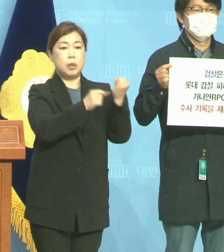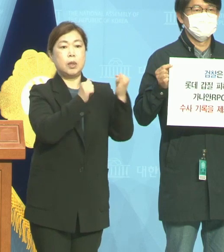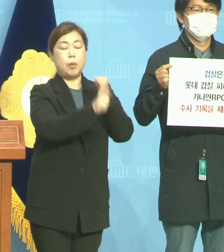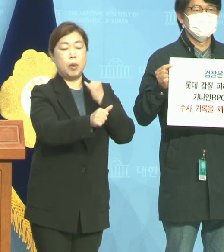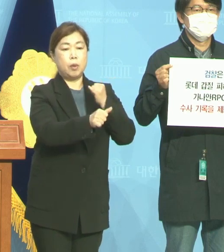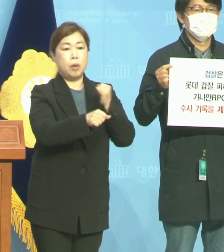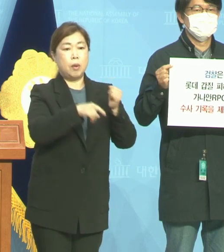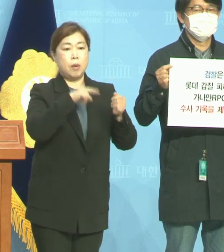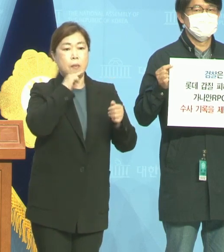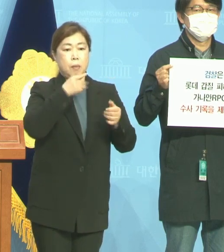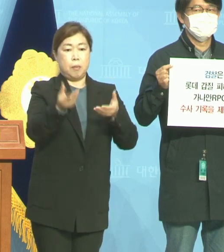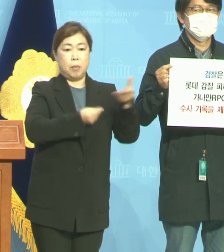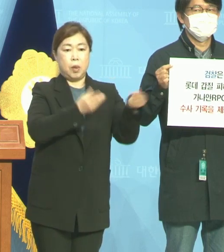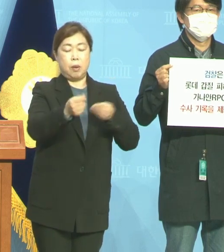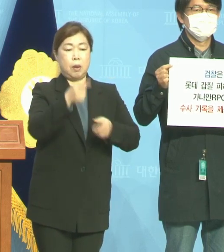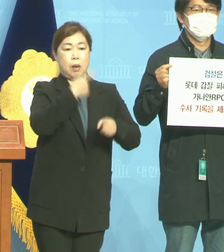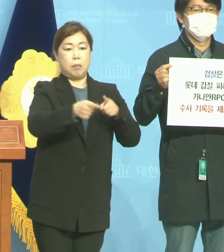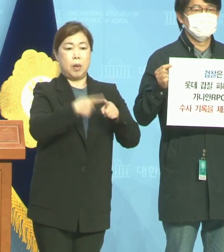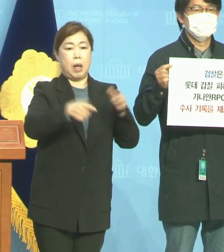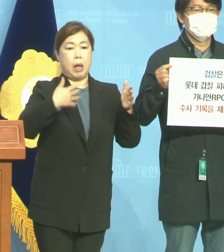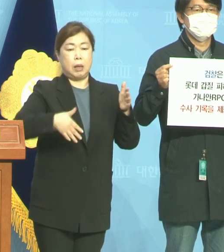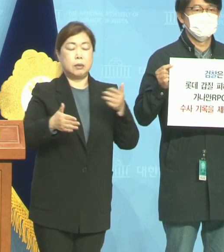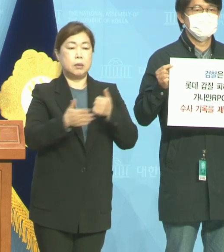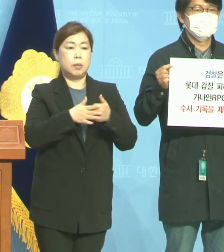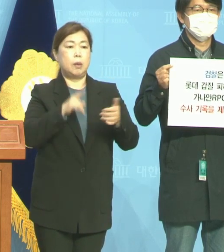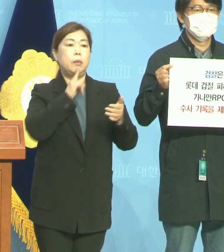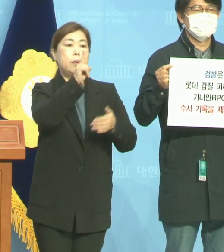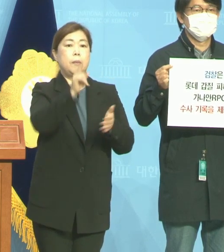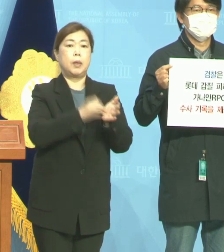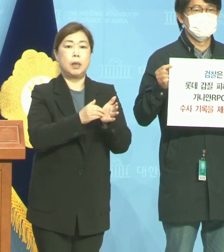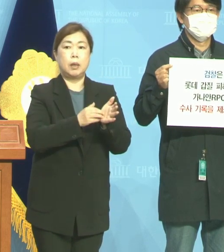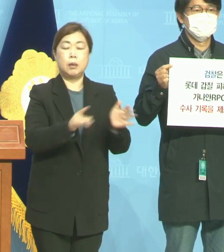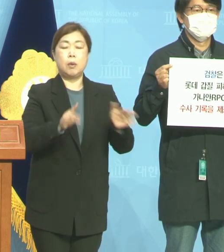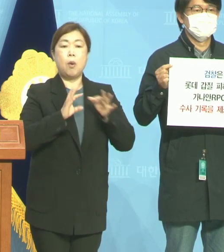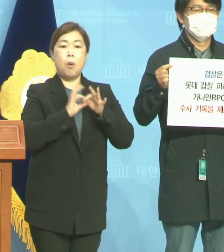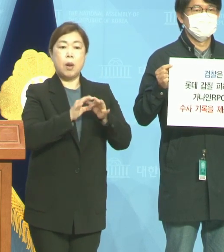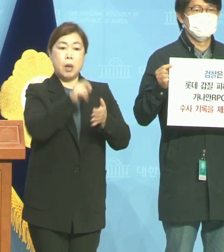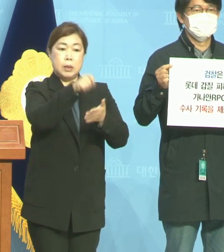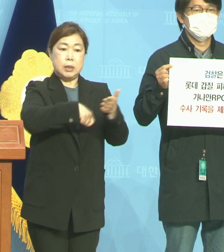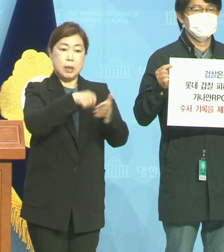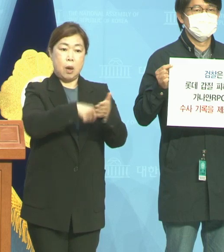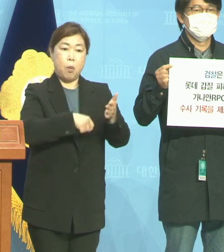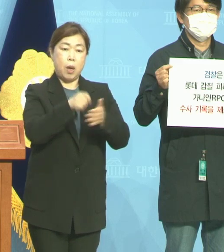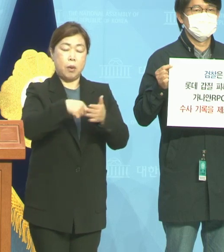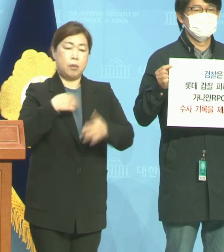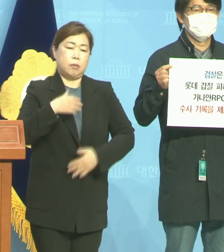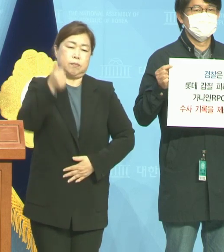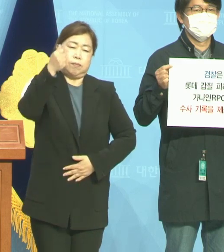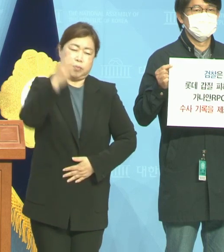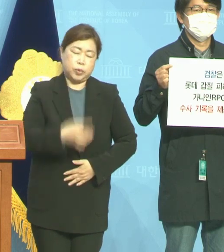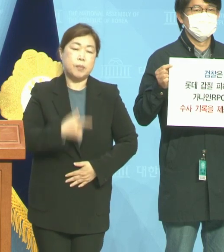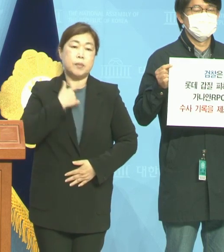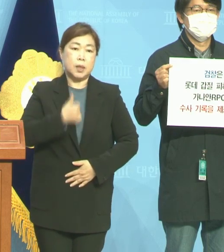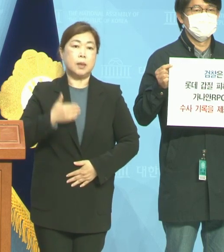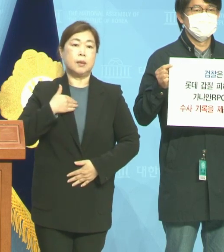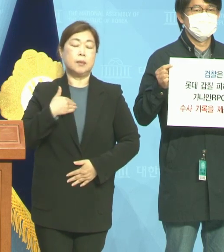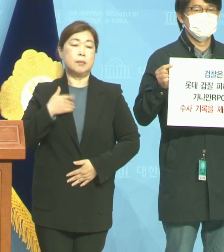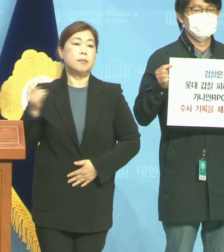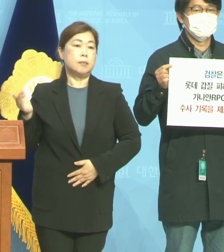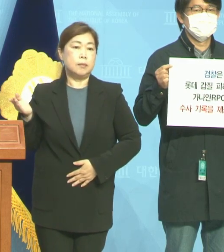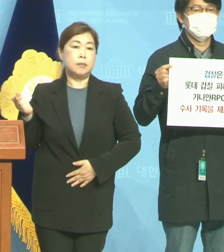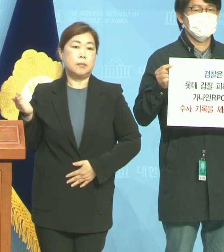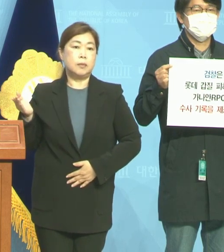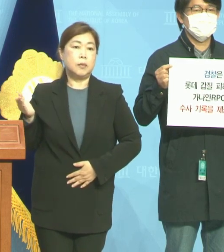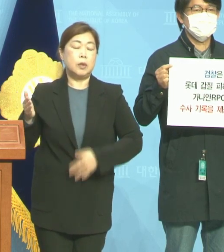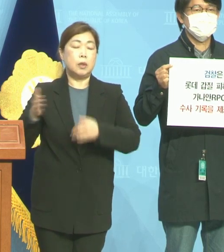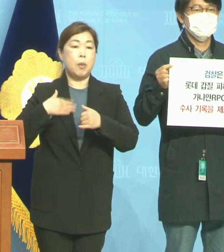소송을 제기했습니다 제가 이와 관련한 기자회견을 숱하게 진행을 했습니다 아